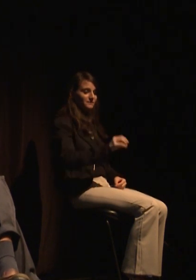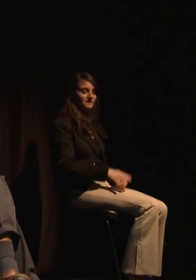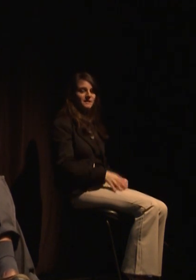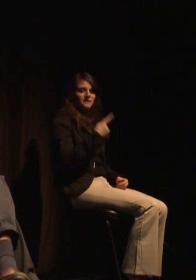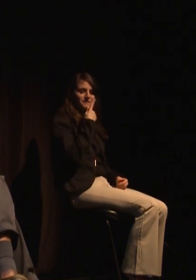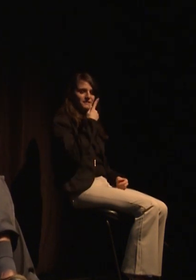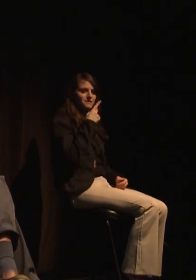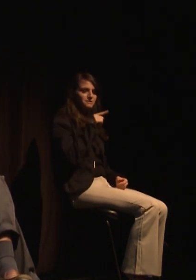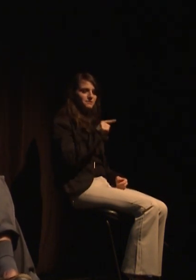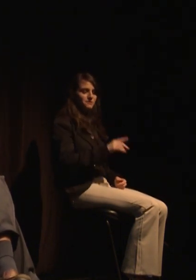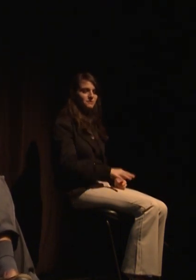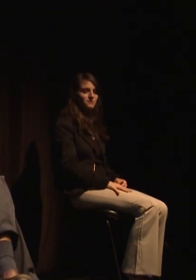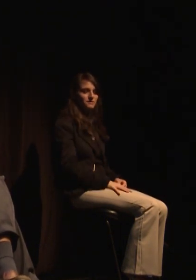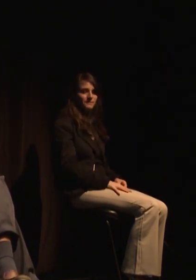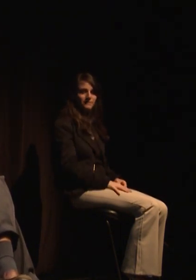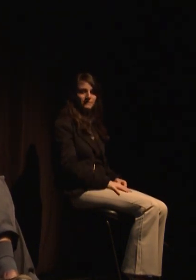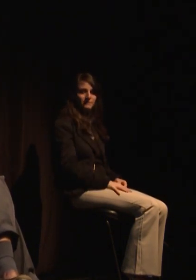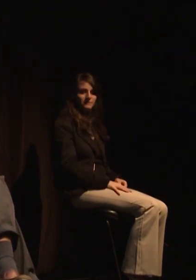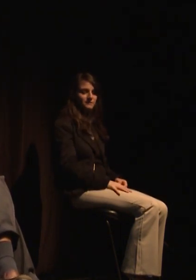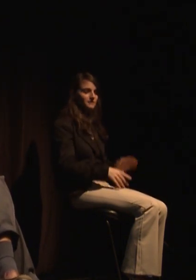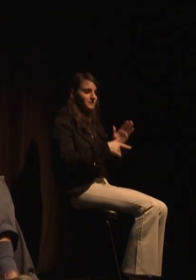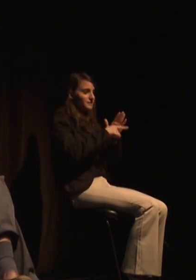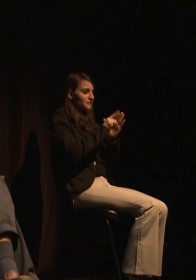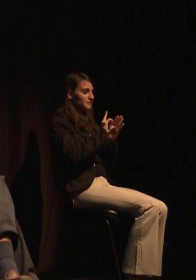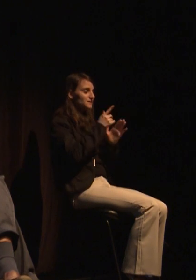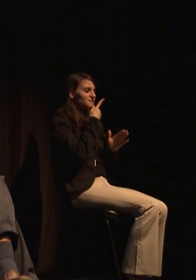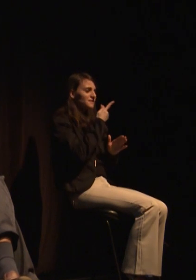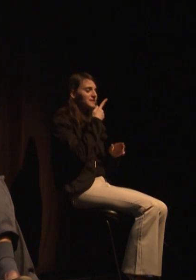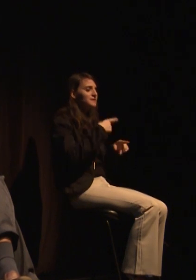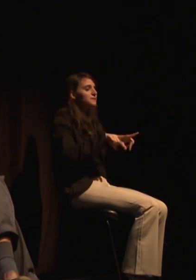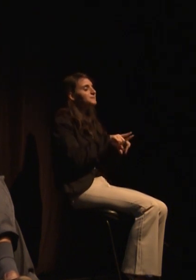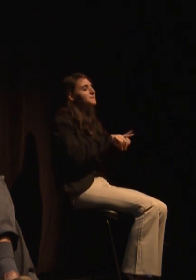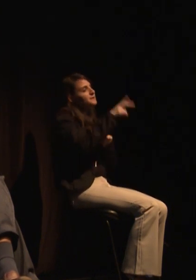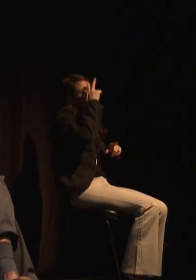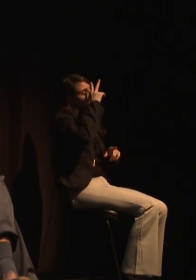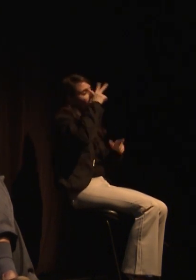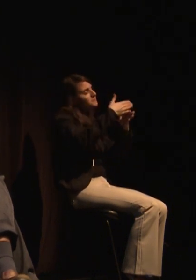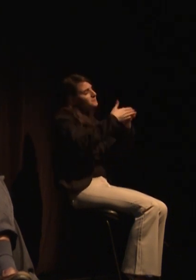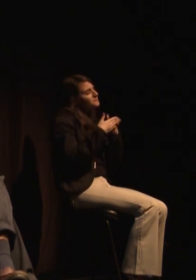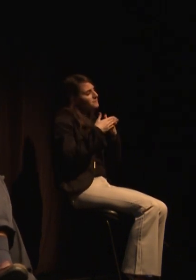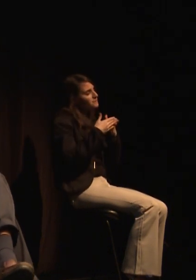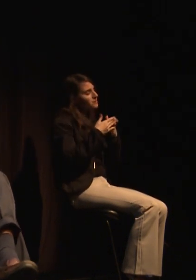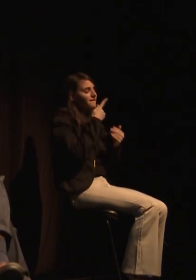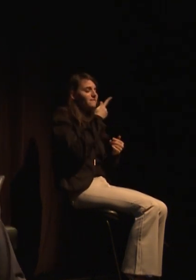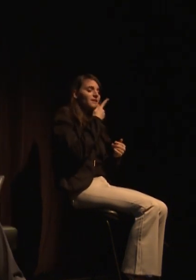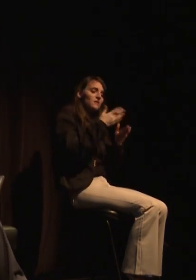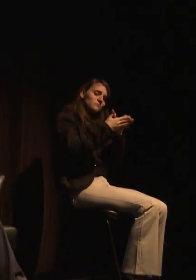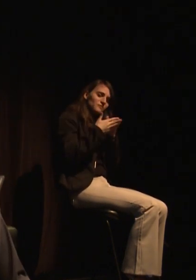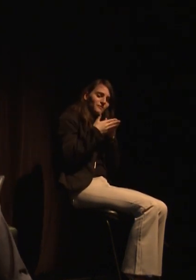ginásio, querido, antes da gente falar um pouco de crônica, eu queria que você lembrasse para a gente, falasse para